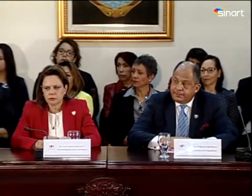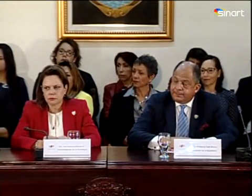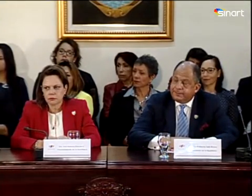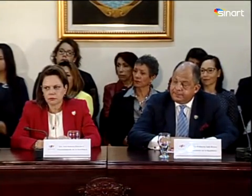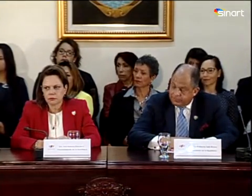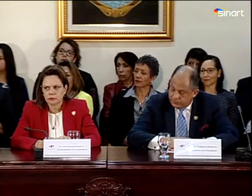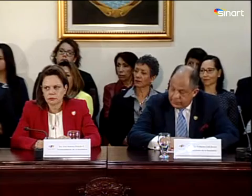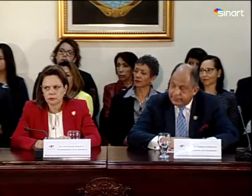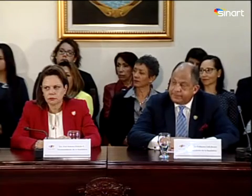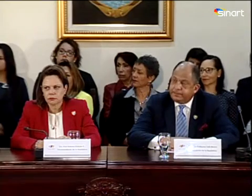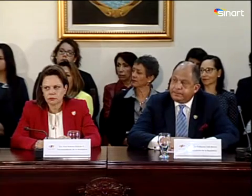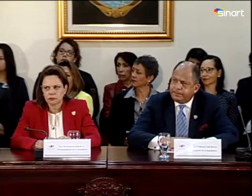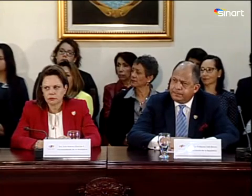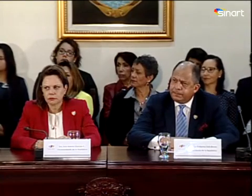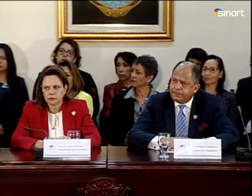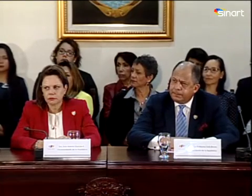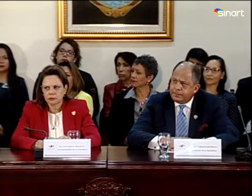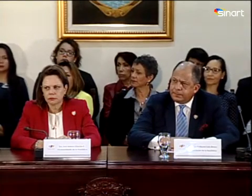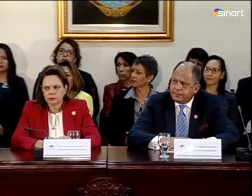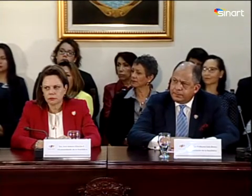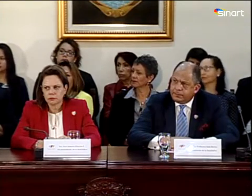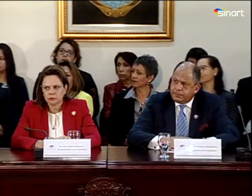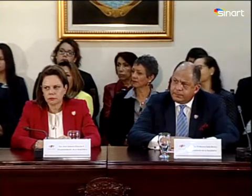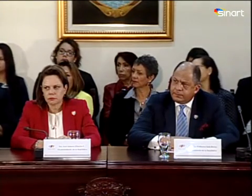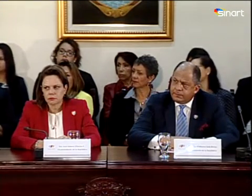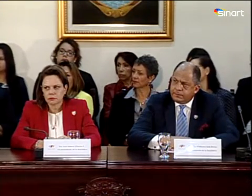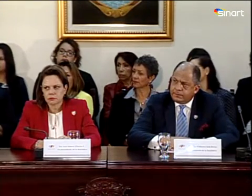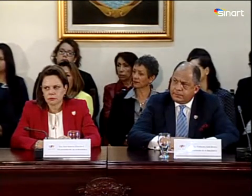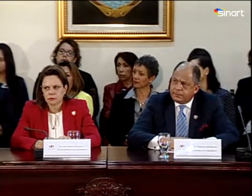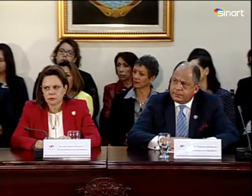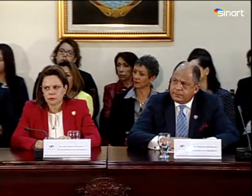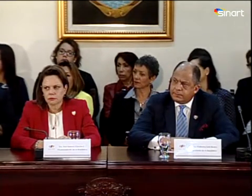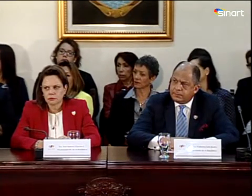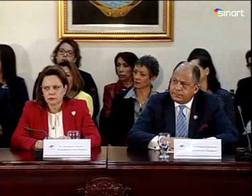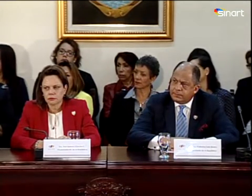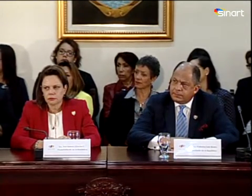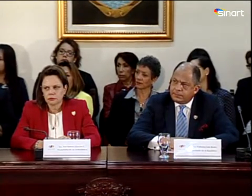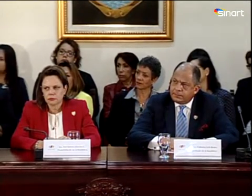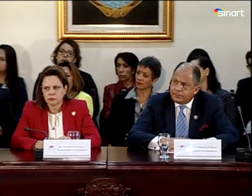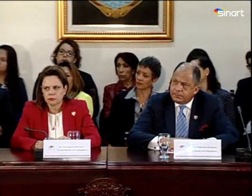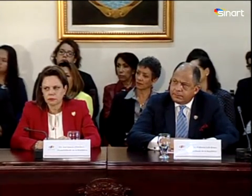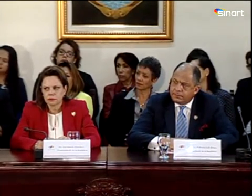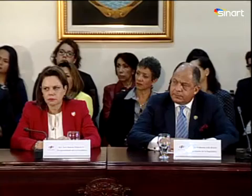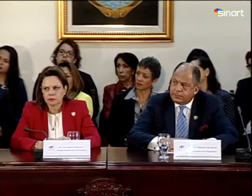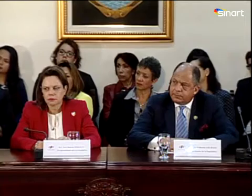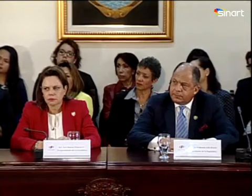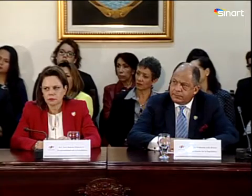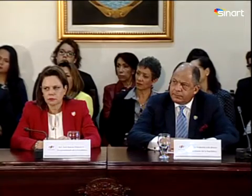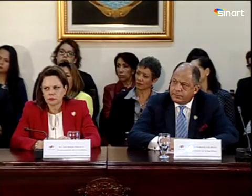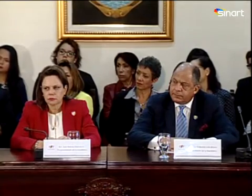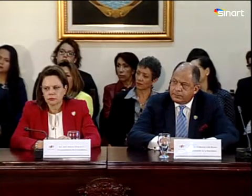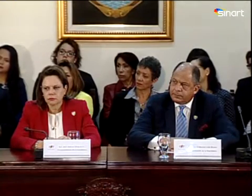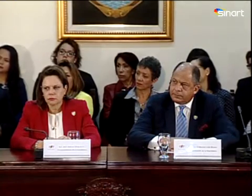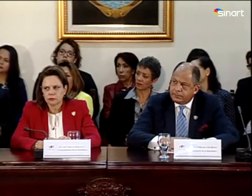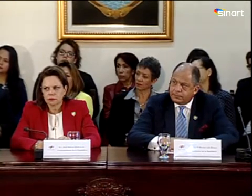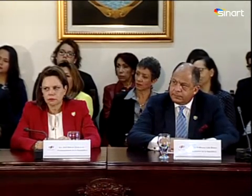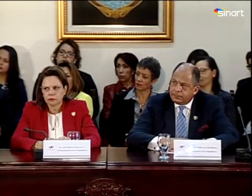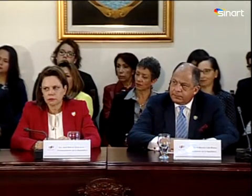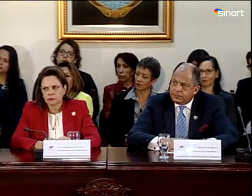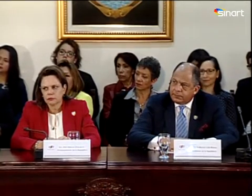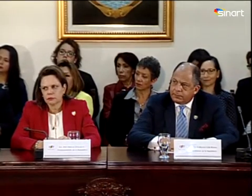Gracias, buenos días. Don Marvin, aquí también está muy claro en el texto, pero quisiera que se refiera al número de óvulos que se